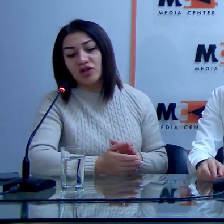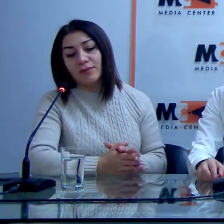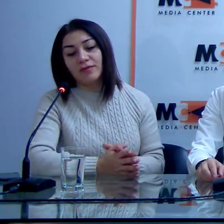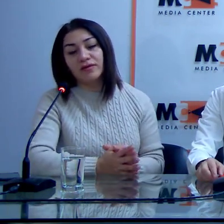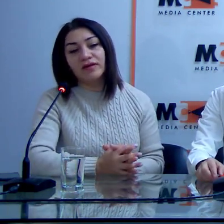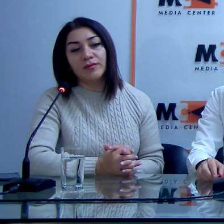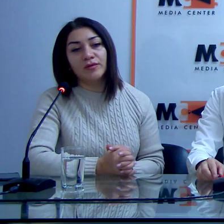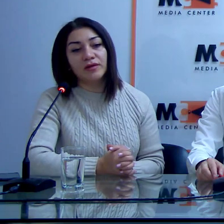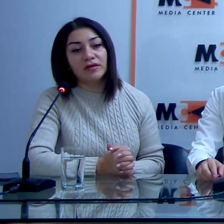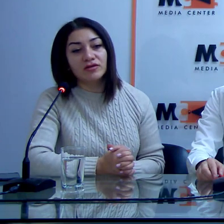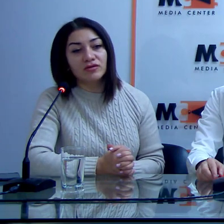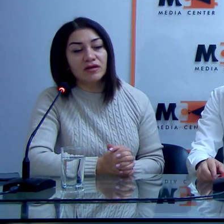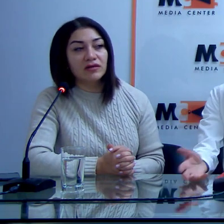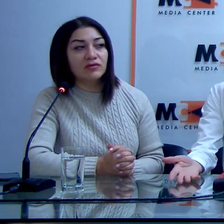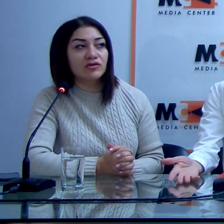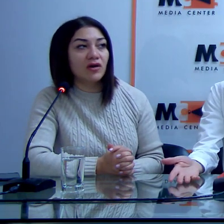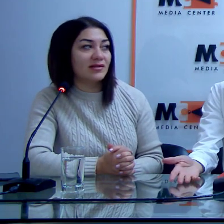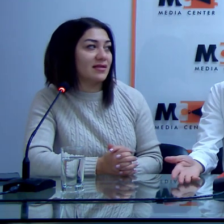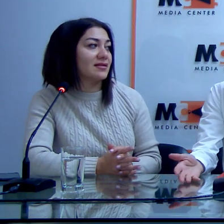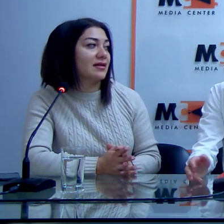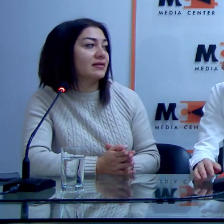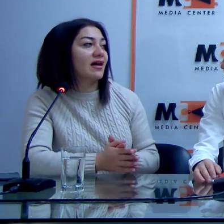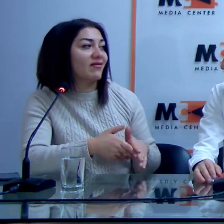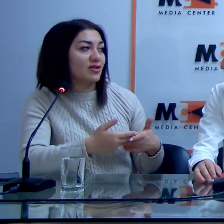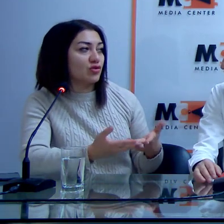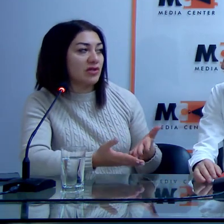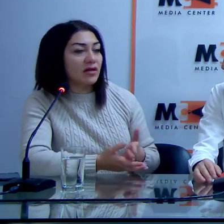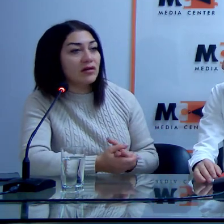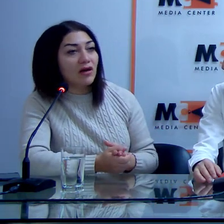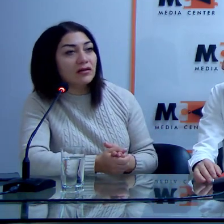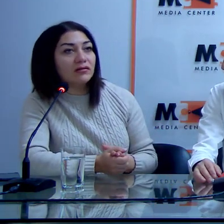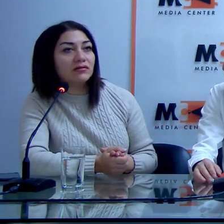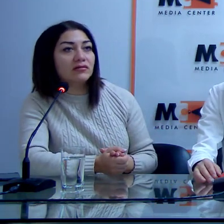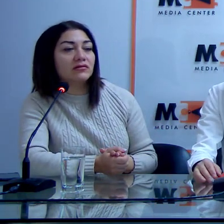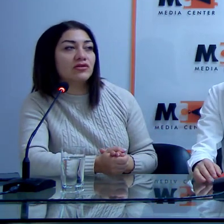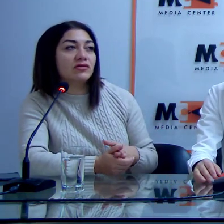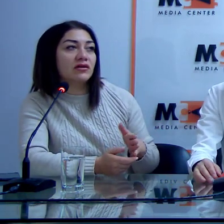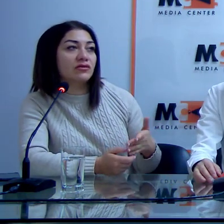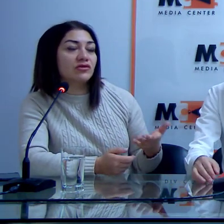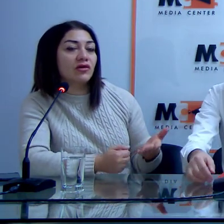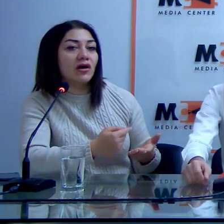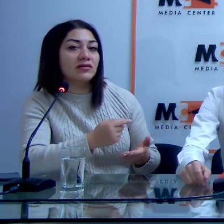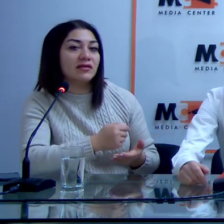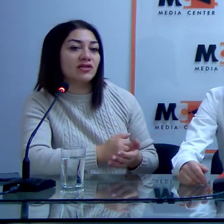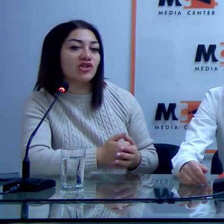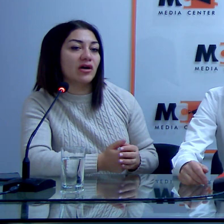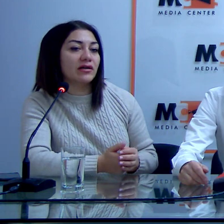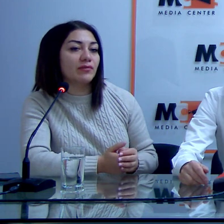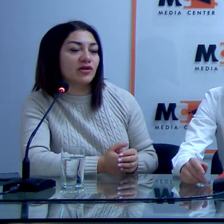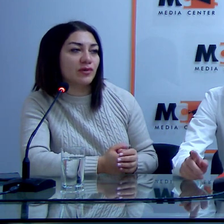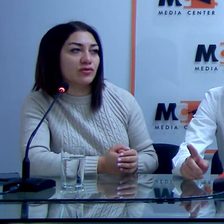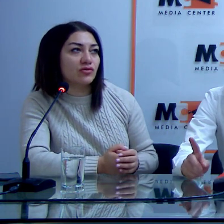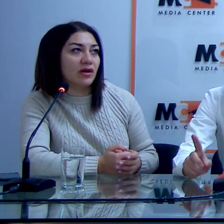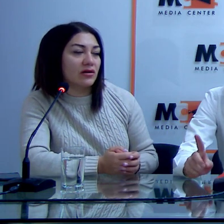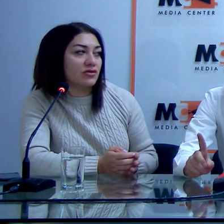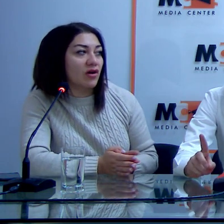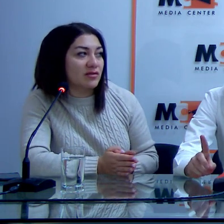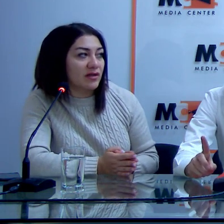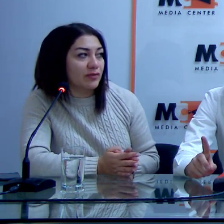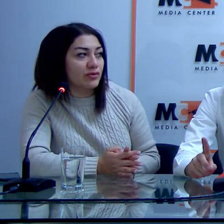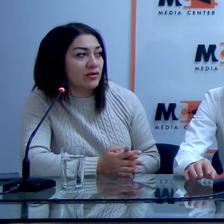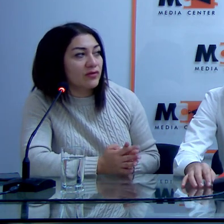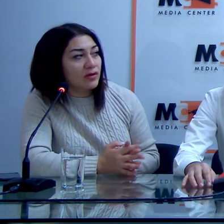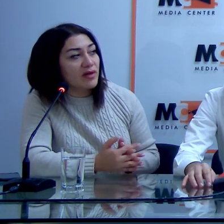Իսկ ինչ կապ վերաբերում է լսողության խնդիրներով անձանց ներգրավվածությանը, կան լսողության խնդիրներով անձանց շահերի պաշտպանություն